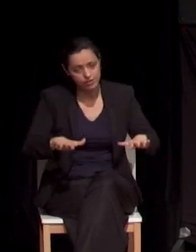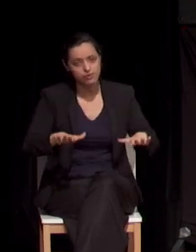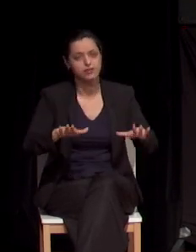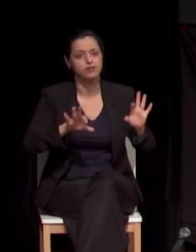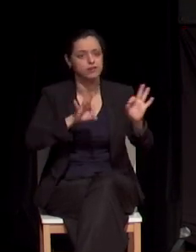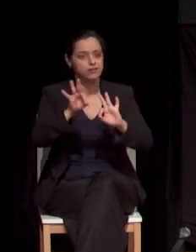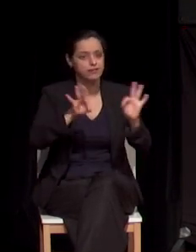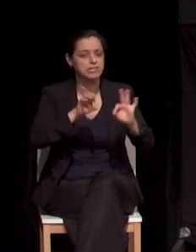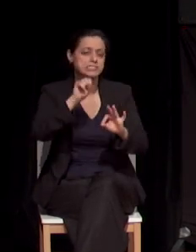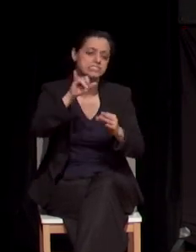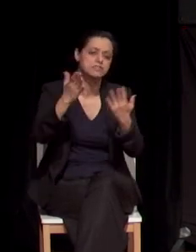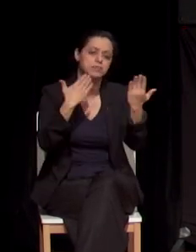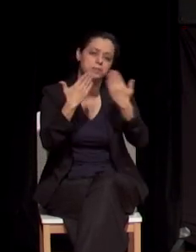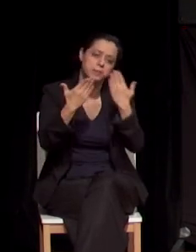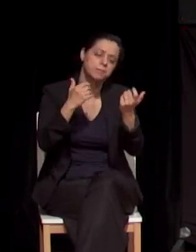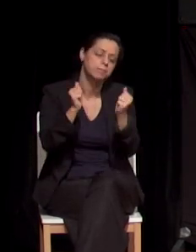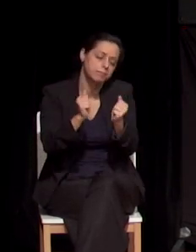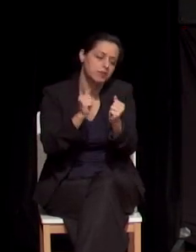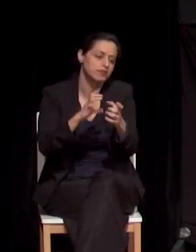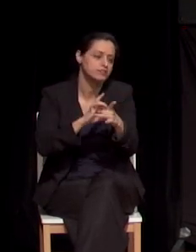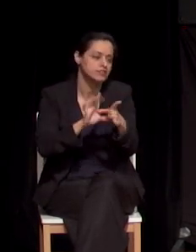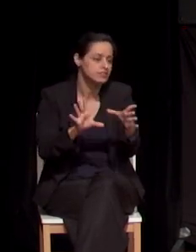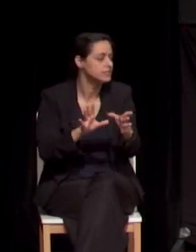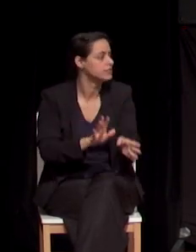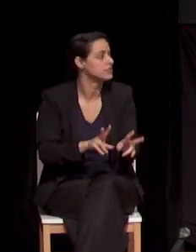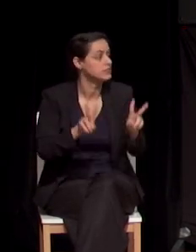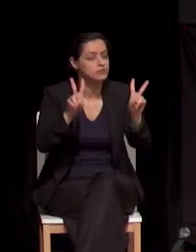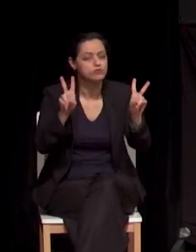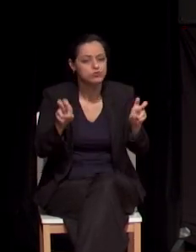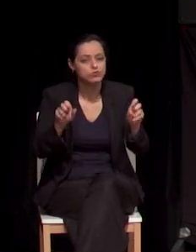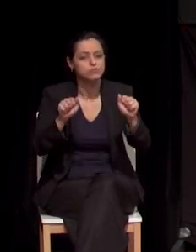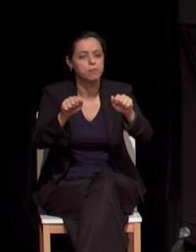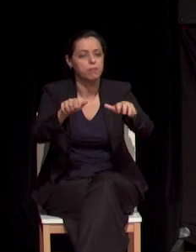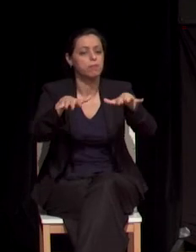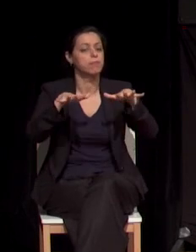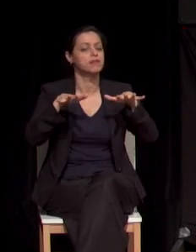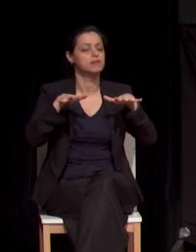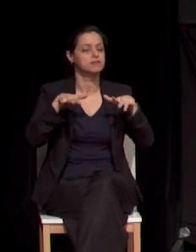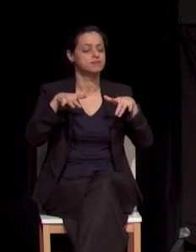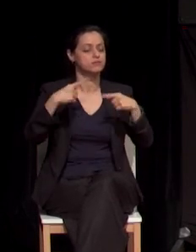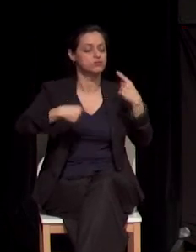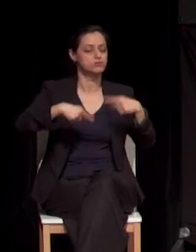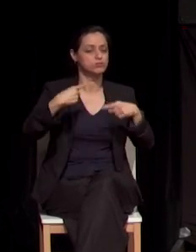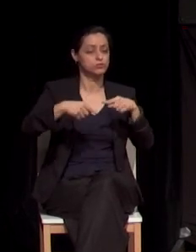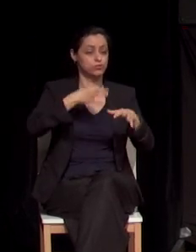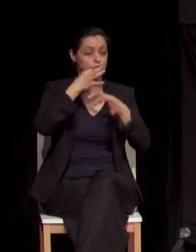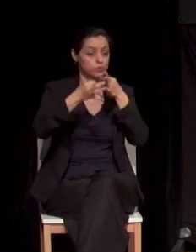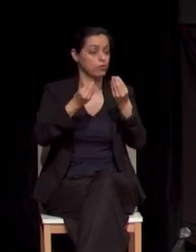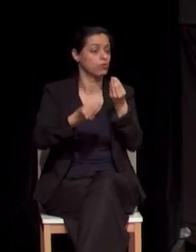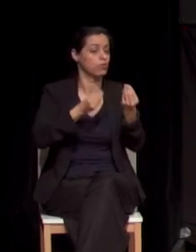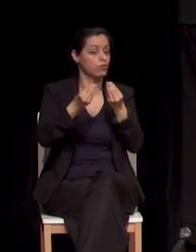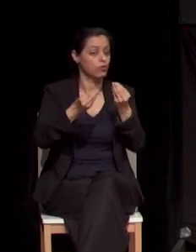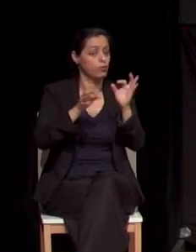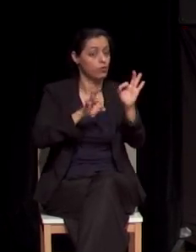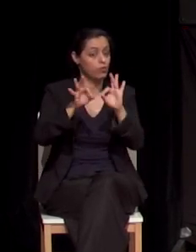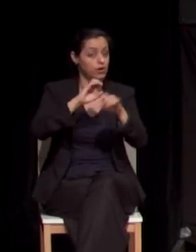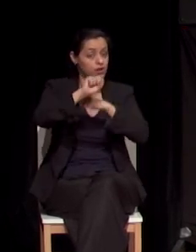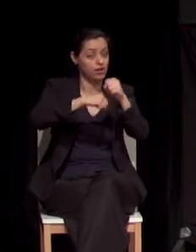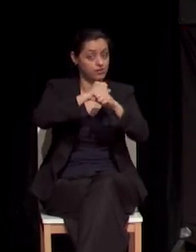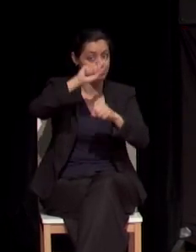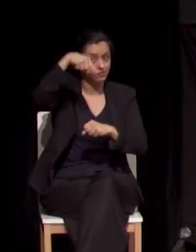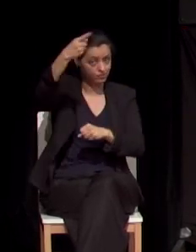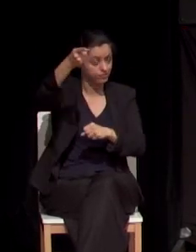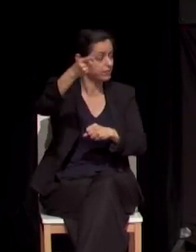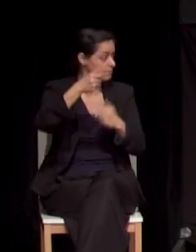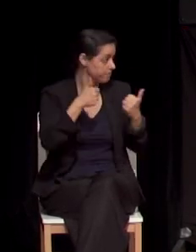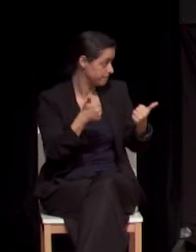museu para quem quiser conversar, trocar uma ideia sobre aquele lance da plenária ou de pensar em como desenhar esse programa para o ano que vem junto, em conversa com